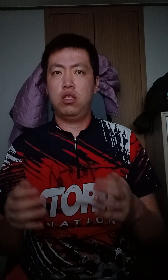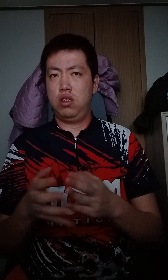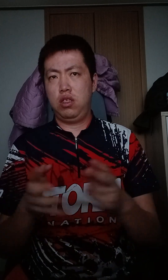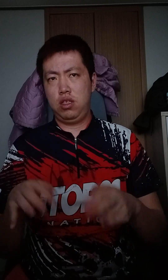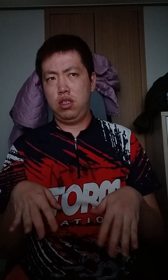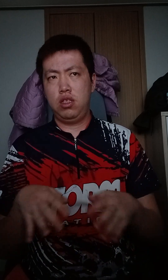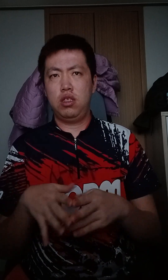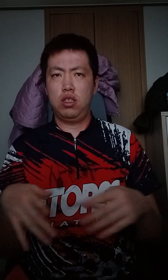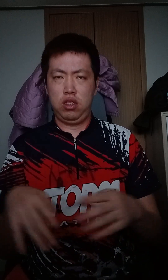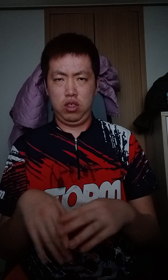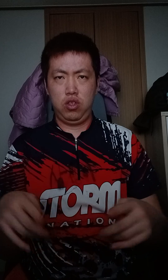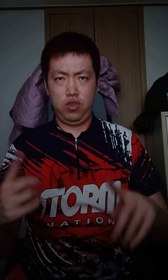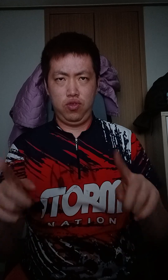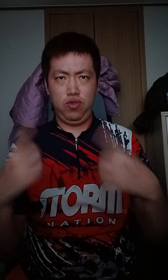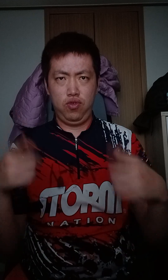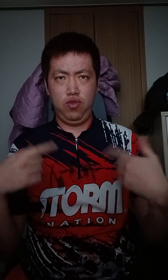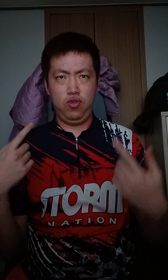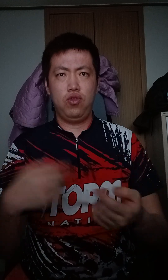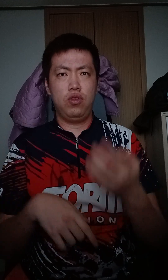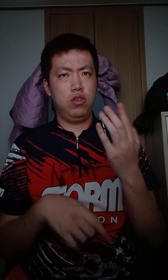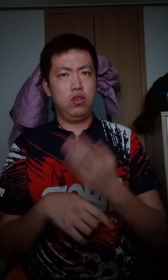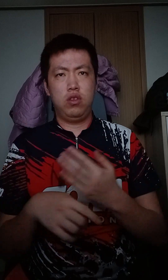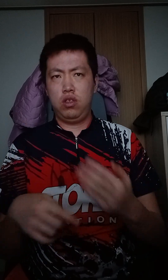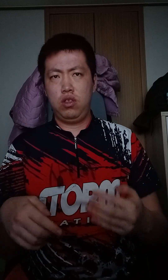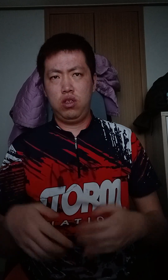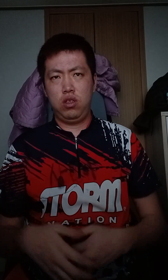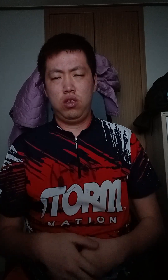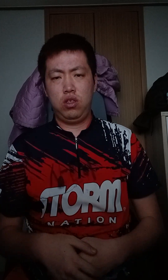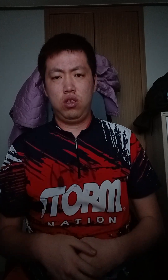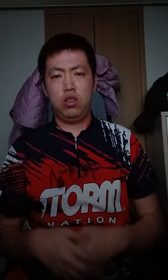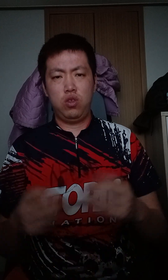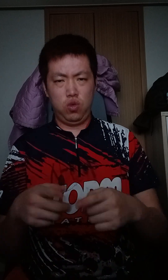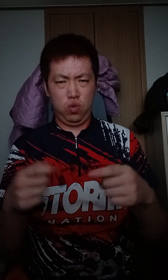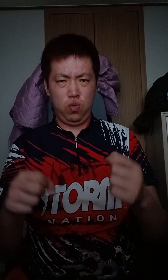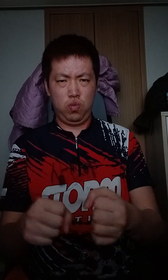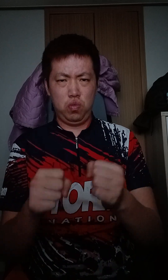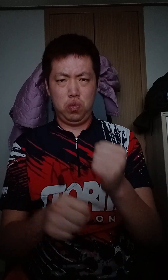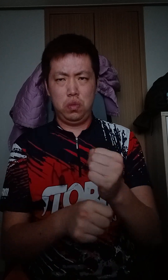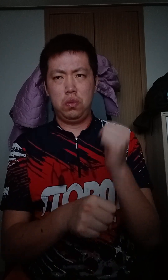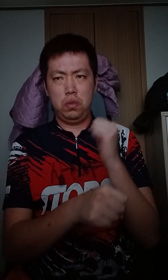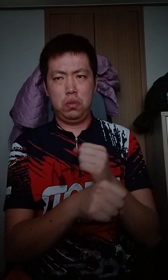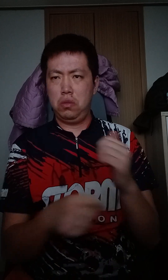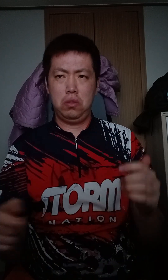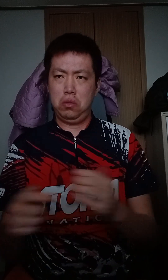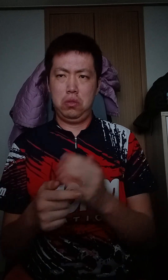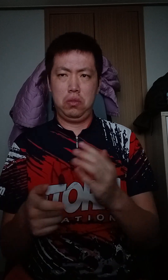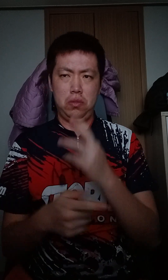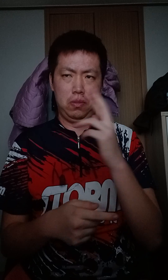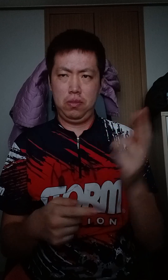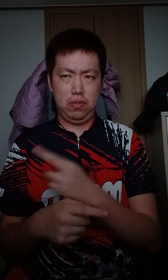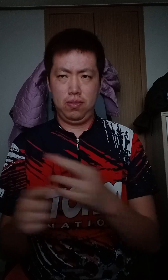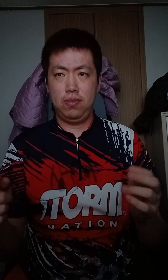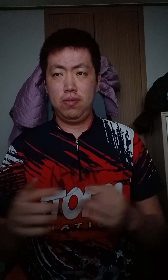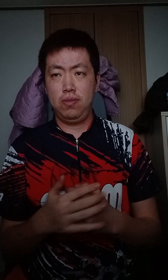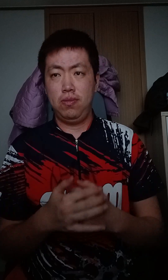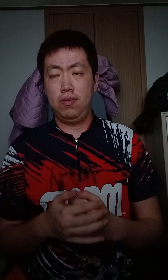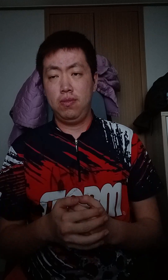낮아 아래에 휠체어가 들어갈 수 없을 뿐더러 손잡이도 설치되어 있지 않습니다. 이처럼 장애인